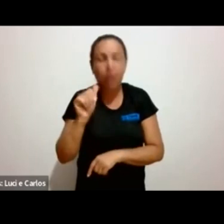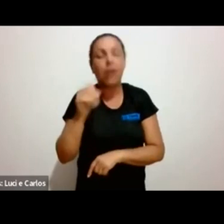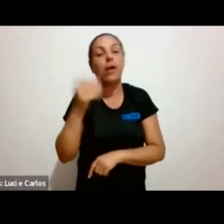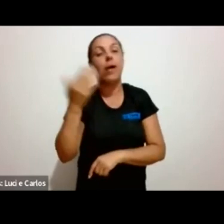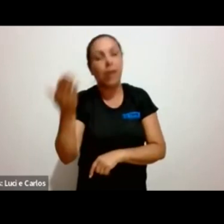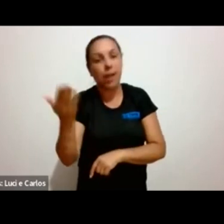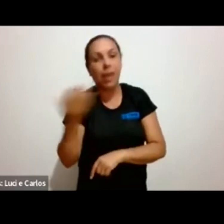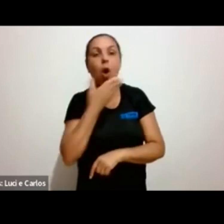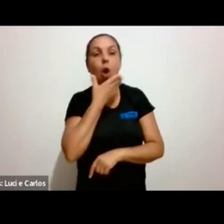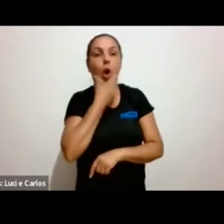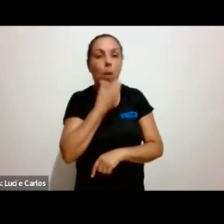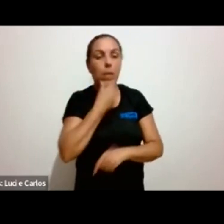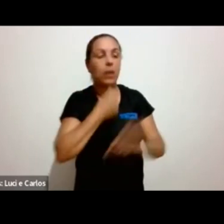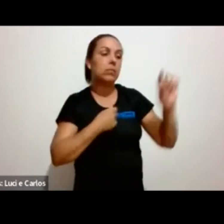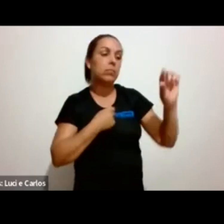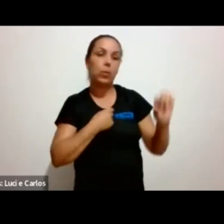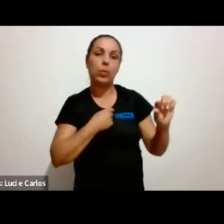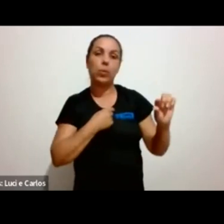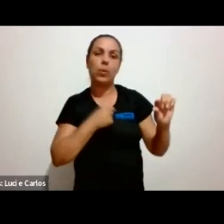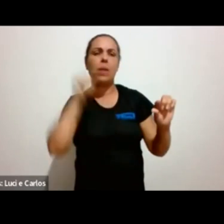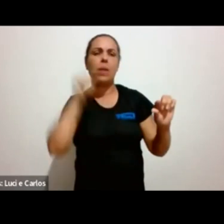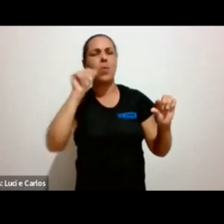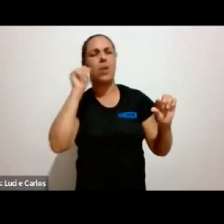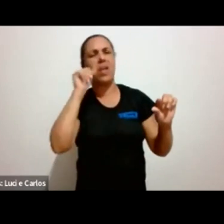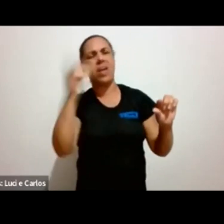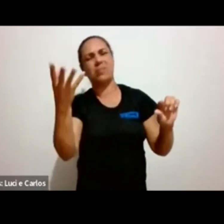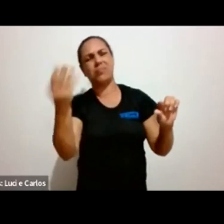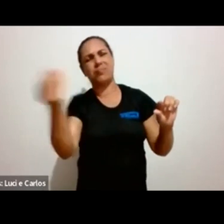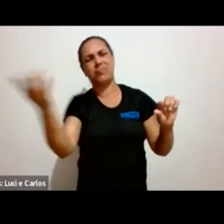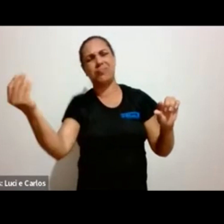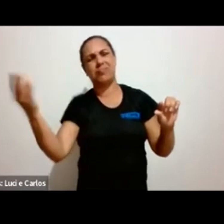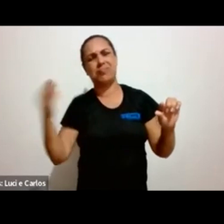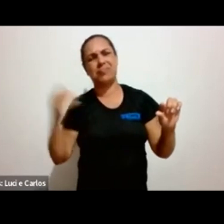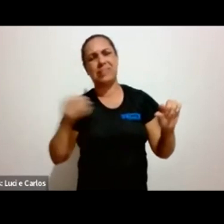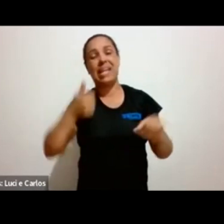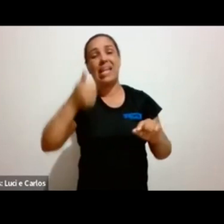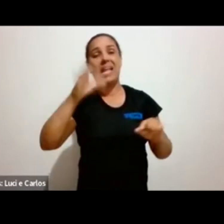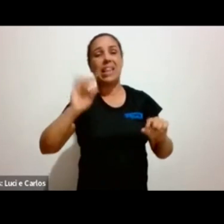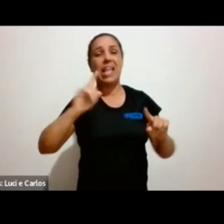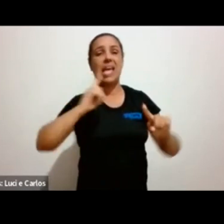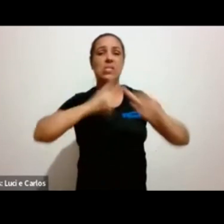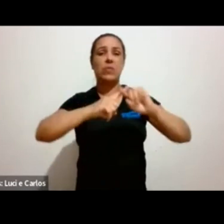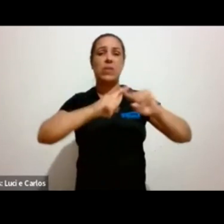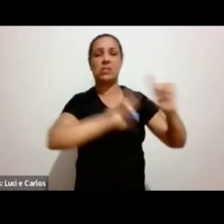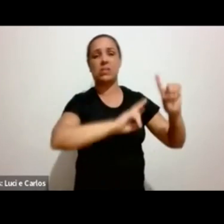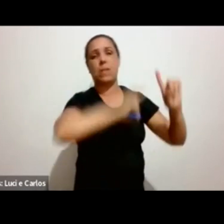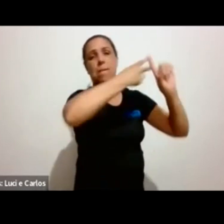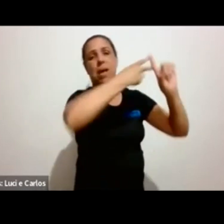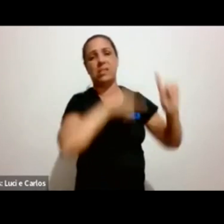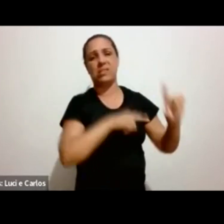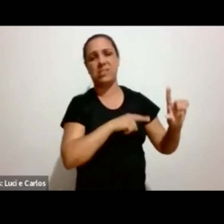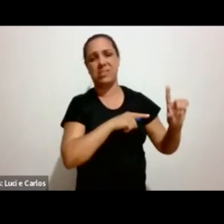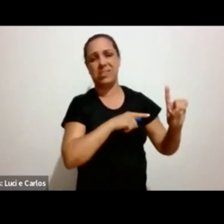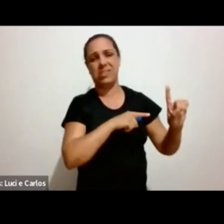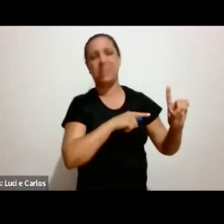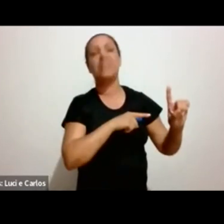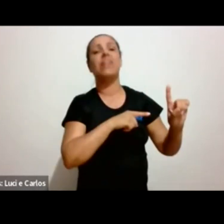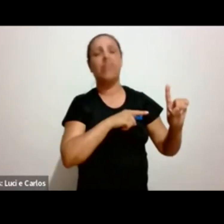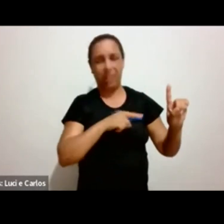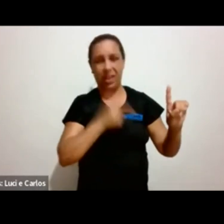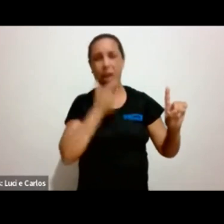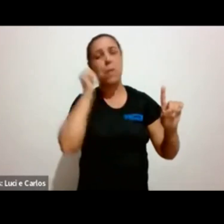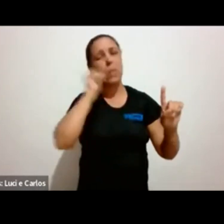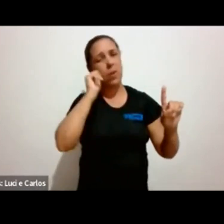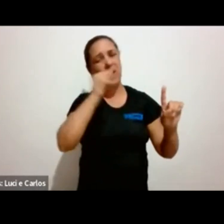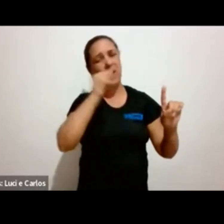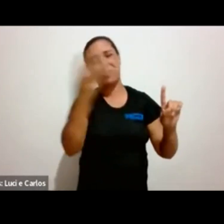é bem melhor. As mulheres são acometidas 10 vezes mais que os homens nessa síndrome. E ela